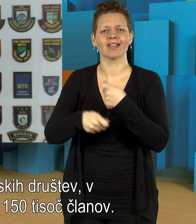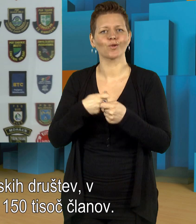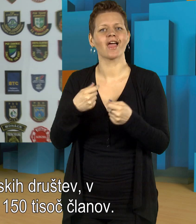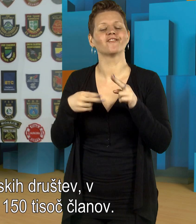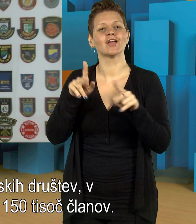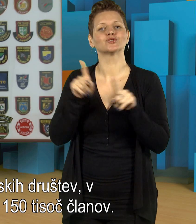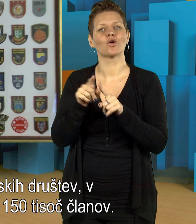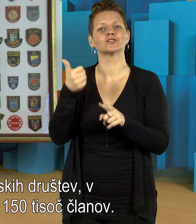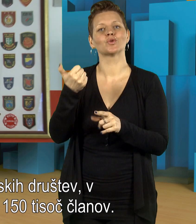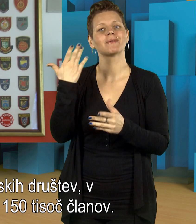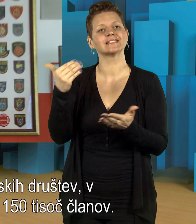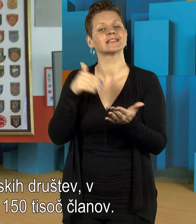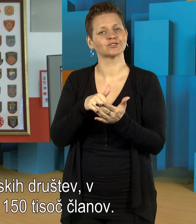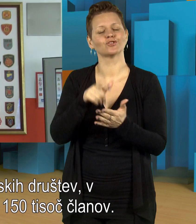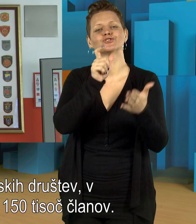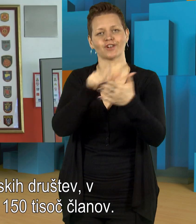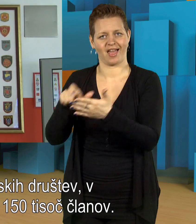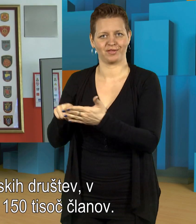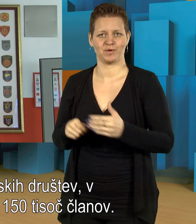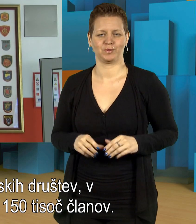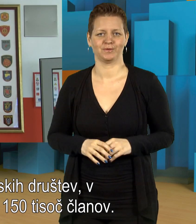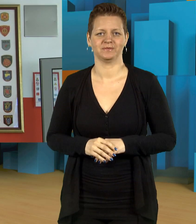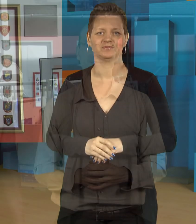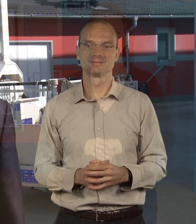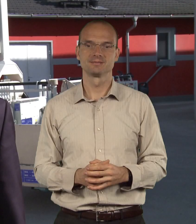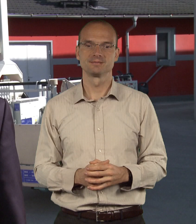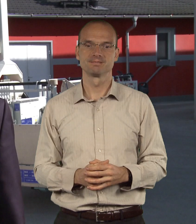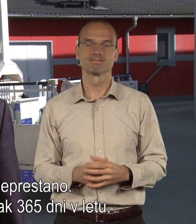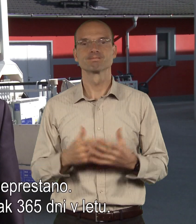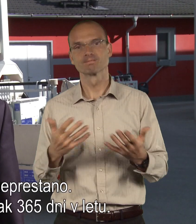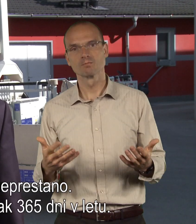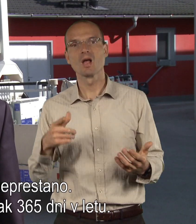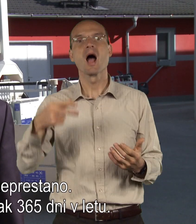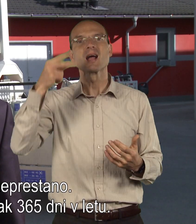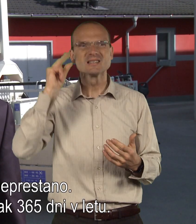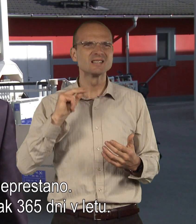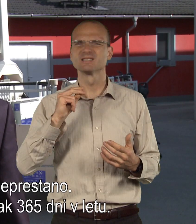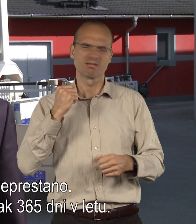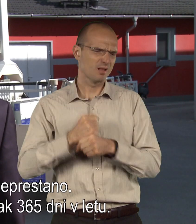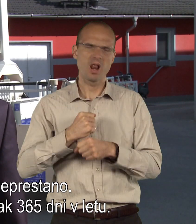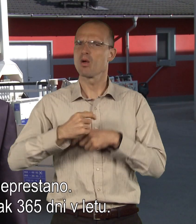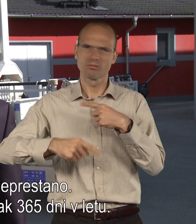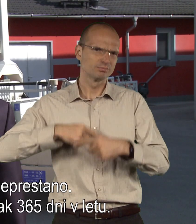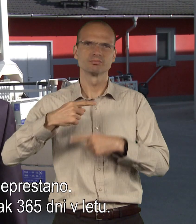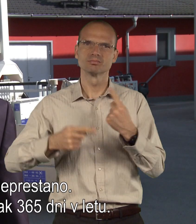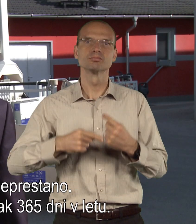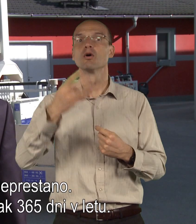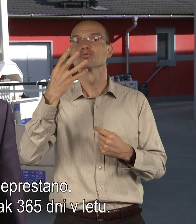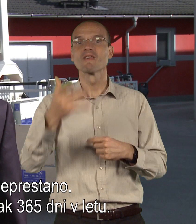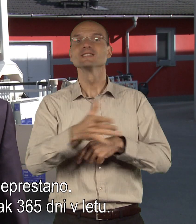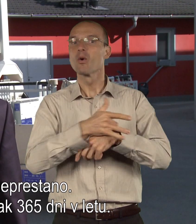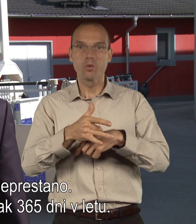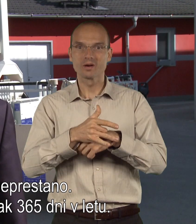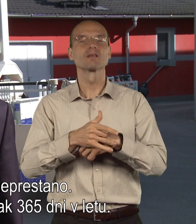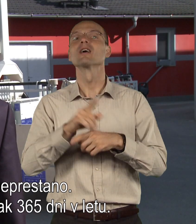v katerih deluje več kot 150 000 članov. Ja, gasilci delajo non-stop, se pravi ne samo 24 ur,